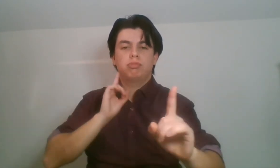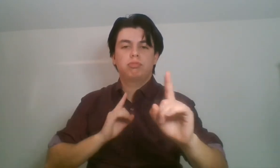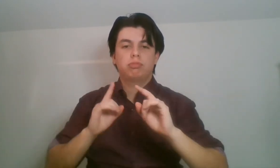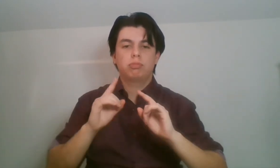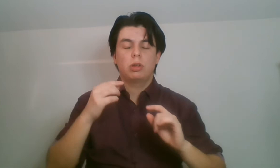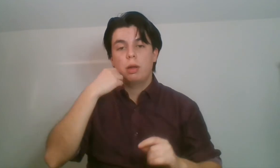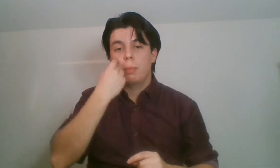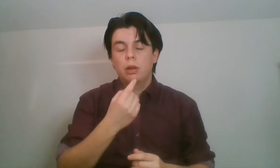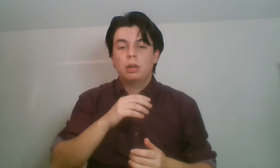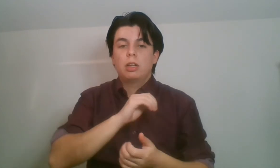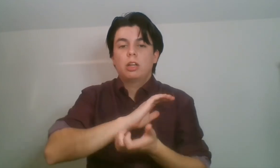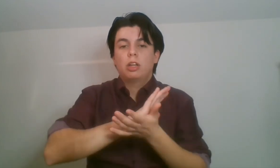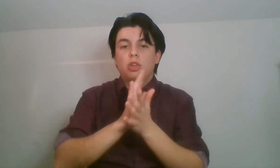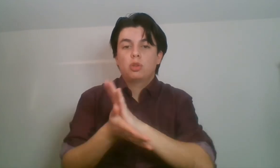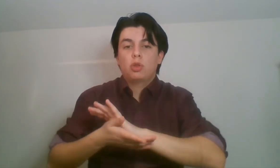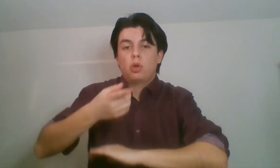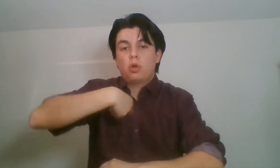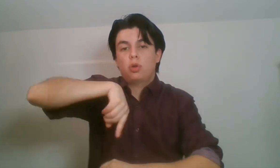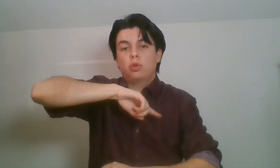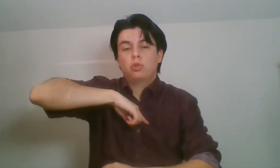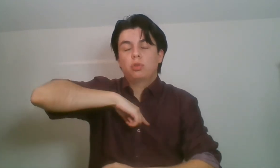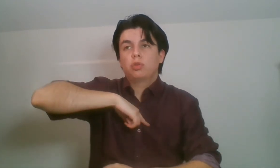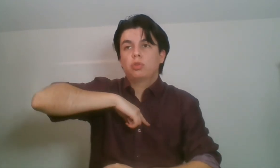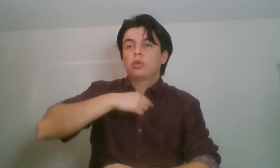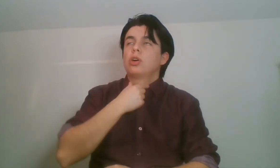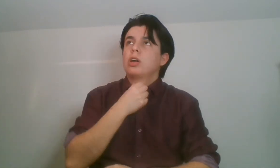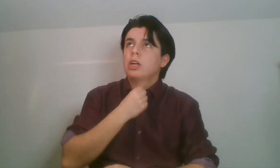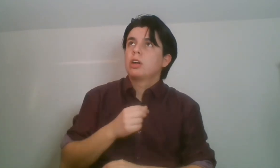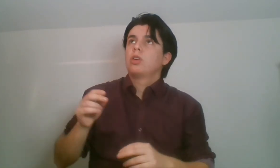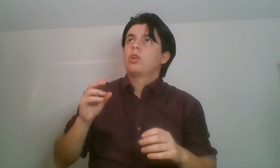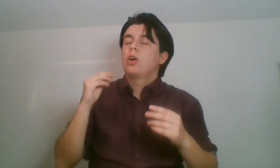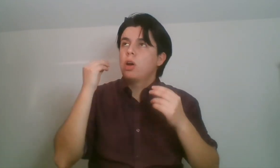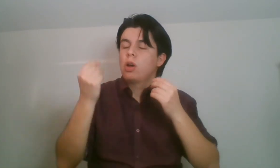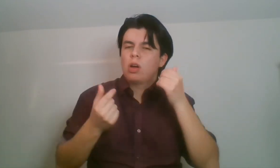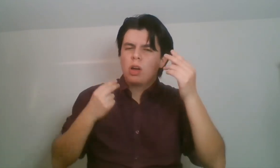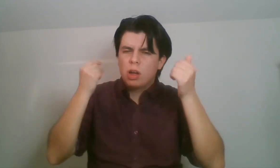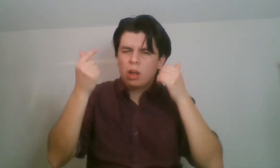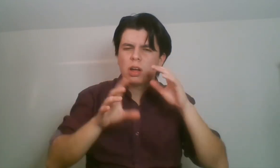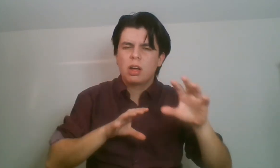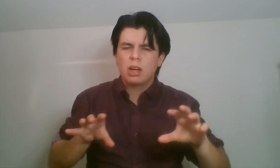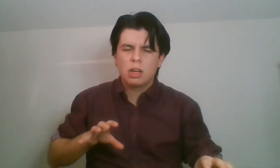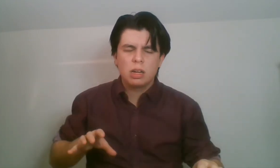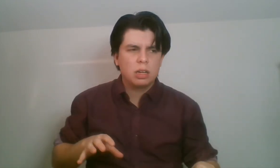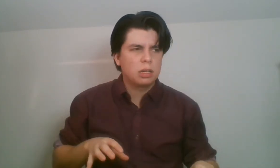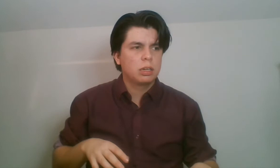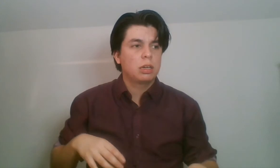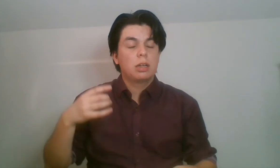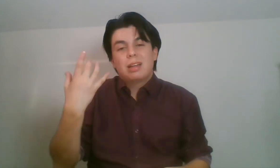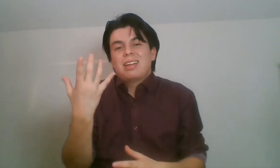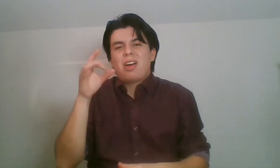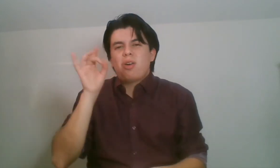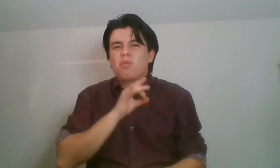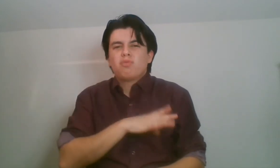tú, o pensaran también diferente, pero tenían un lugar para poder ir a reflexionar acerca de todo lo que tú